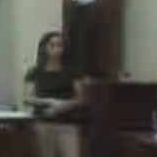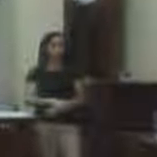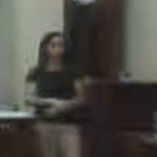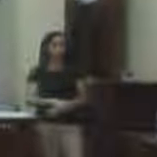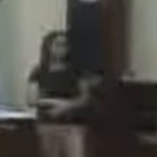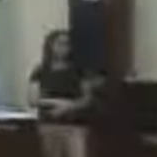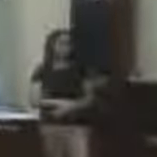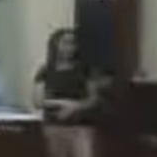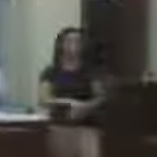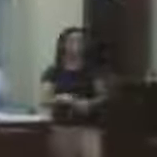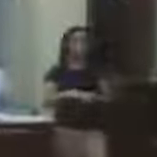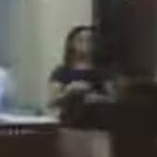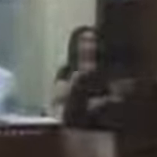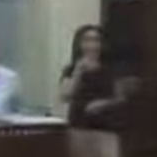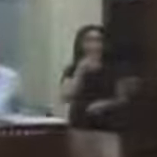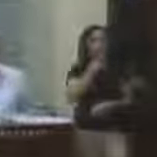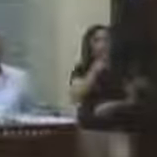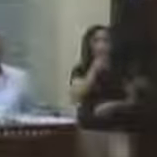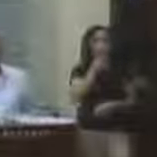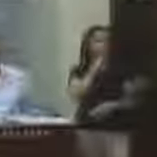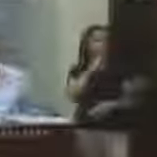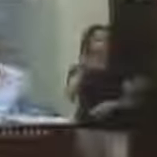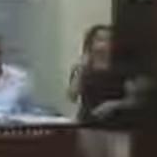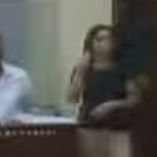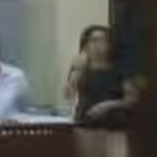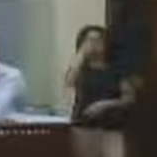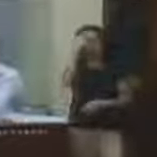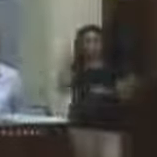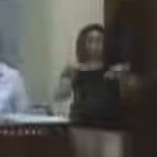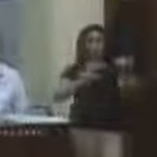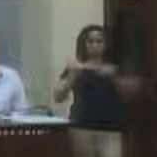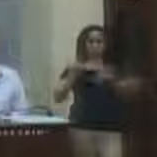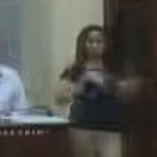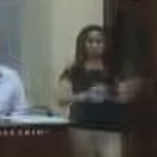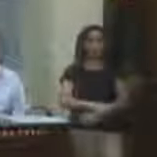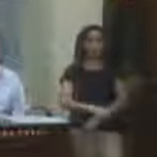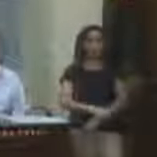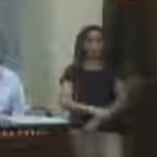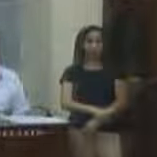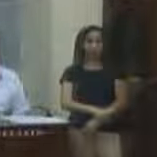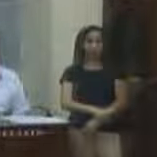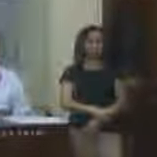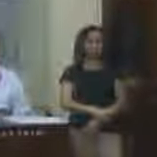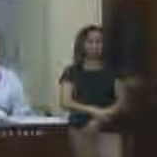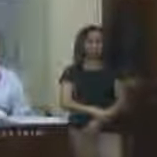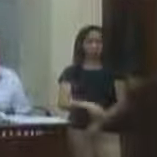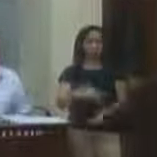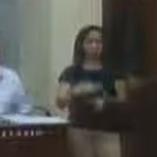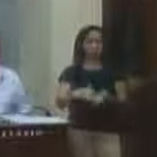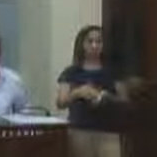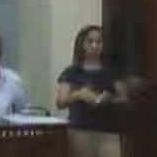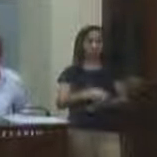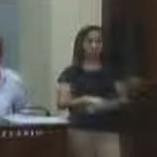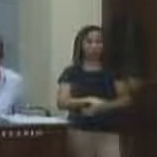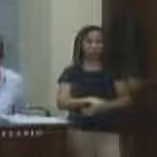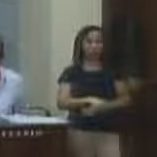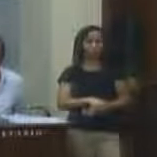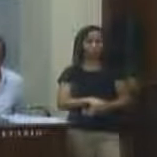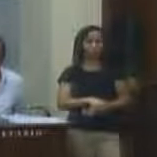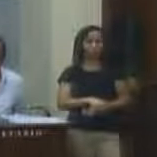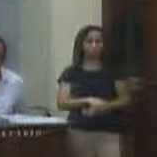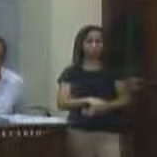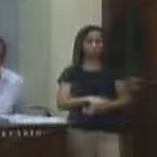Eu já me ative, acho que a colocação de todos os colegas, acho que a secretária também já